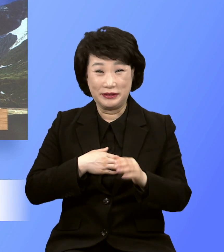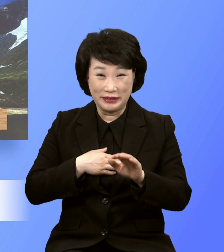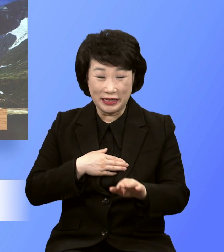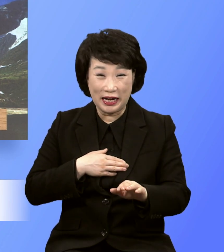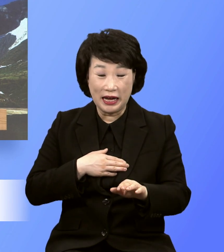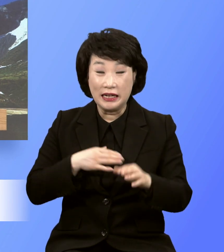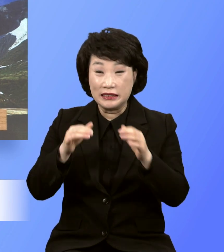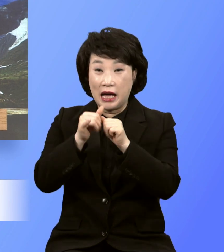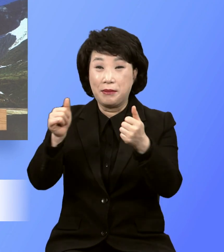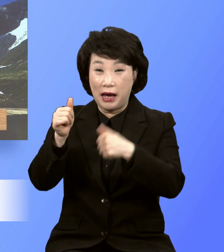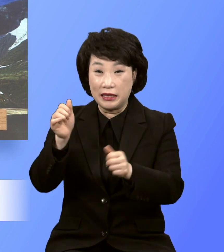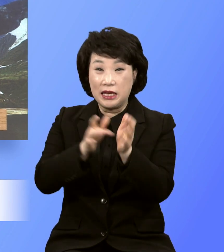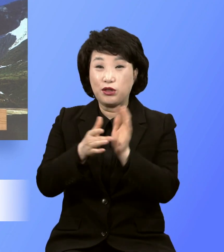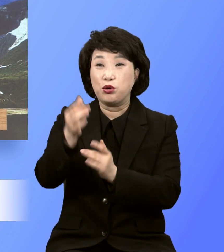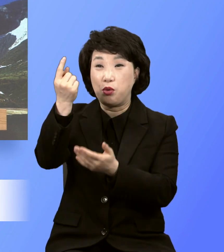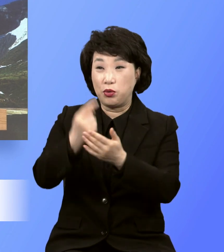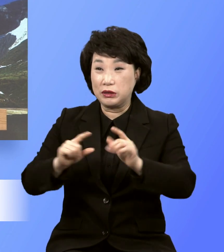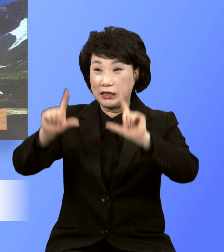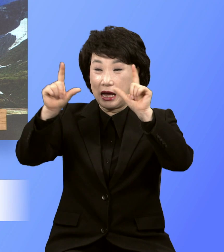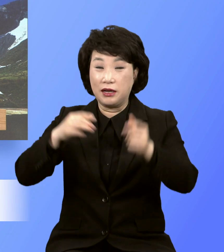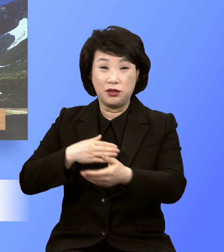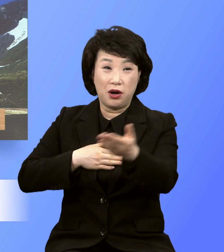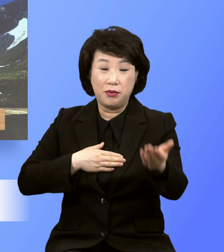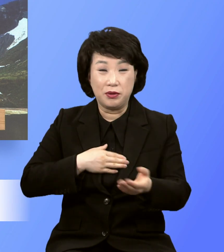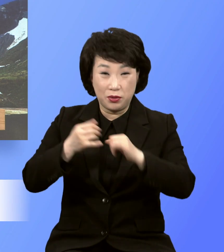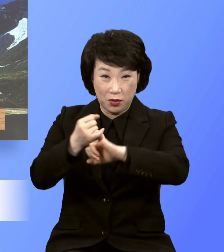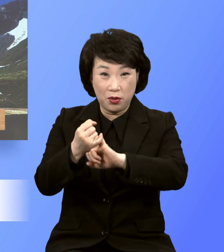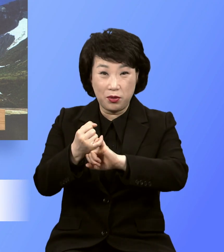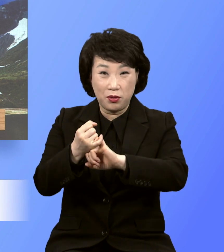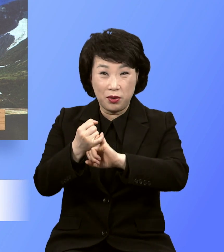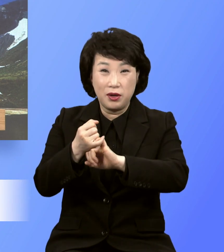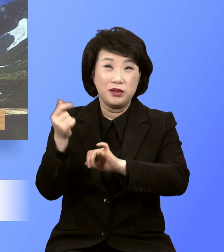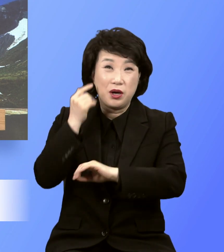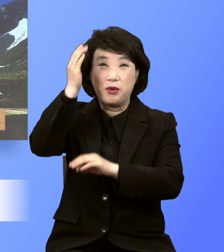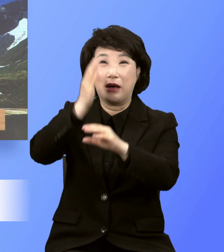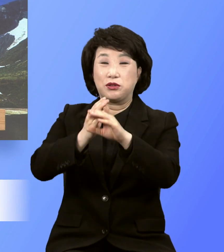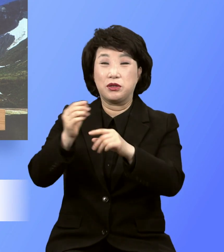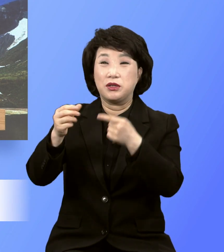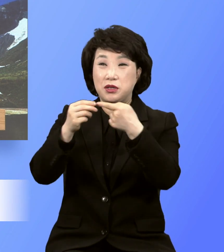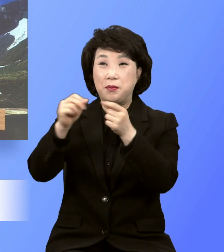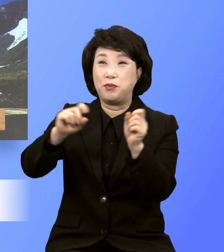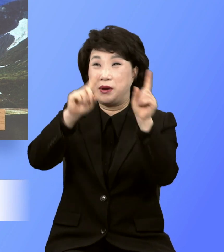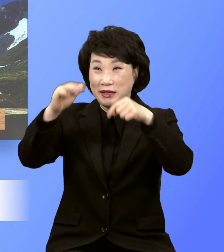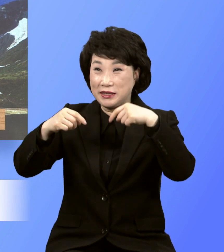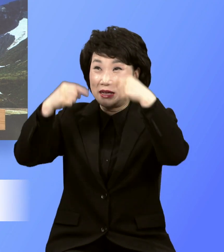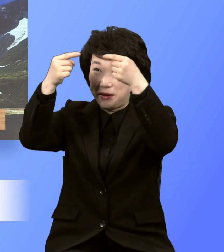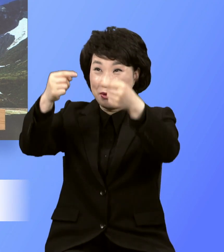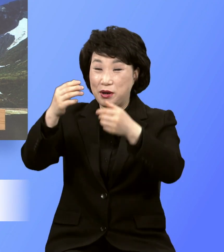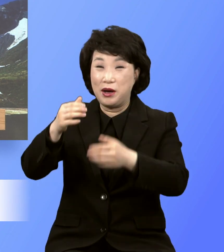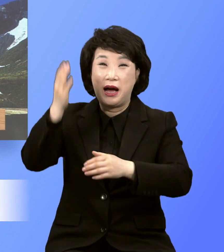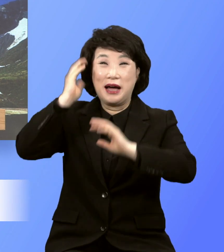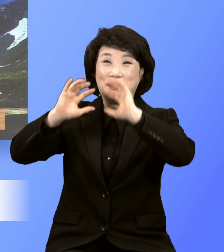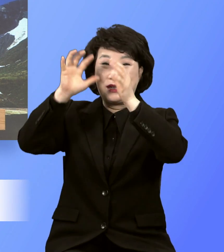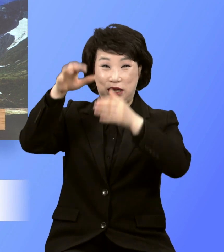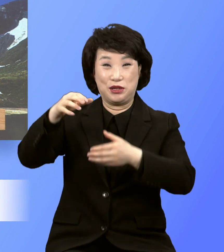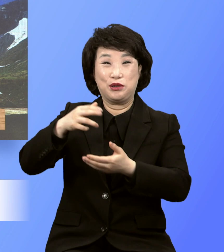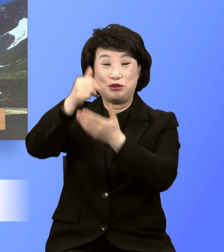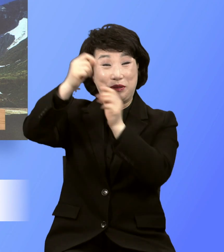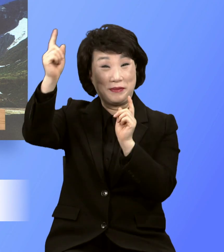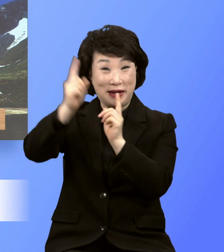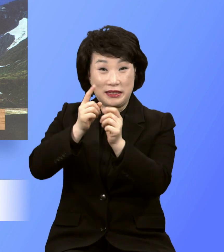여러분 인자의 날에 반드시 영광 중에서 부활에 참여해서 공중에서 주님을 만나고